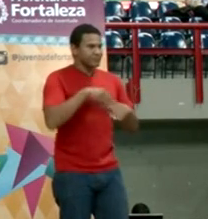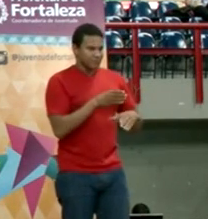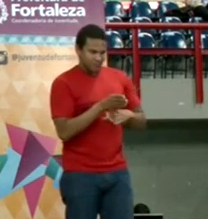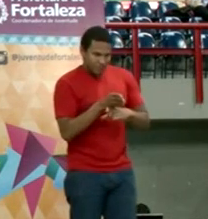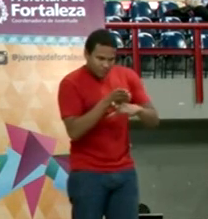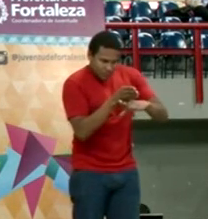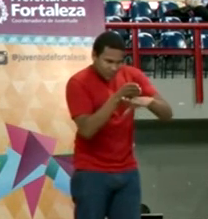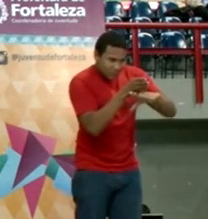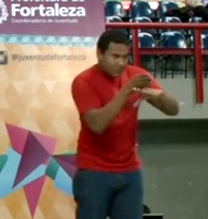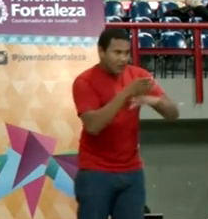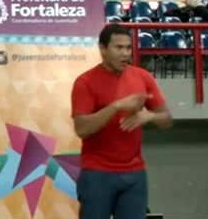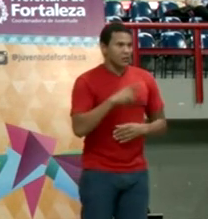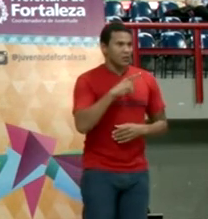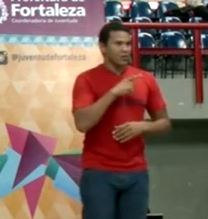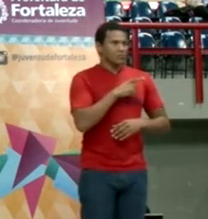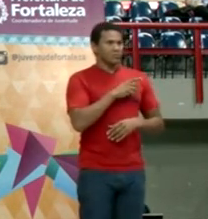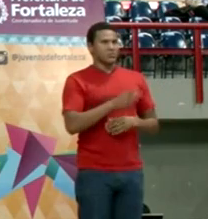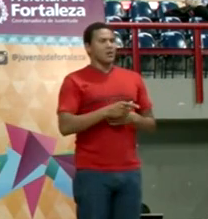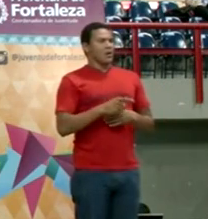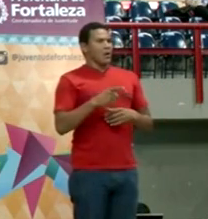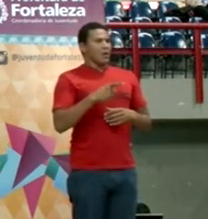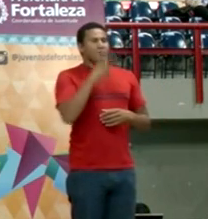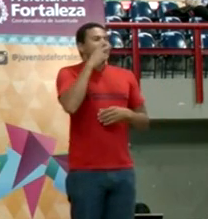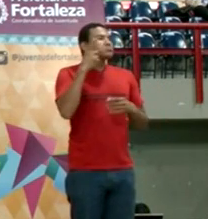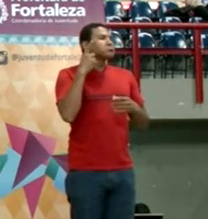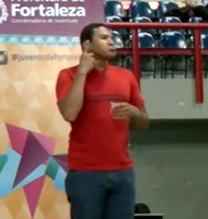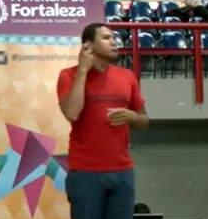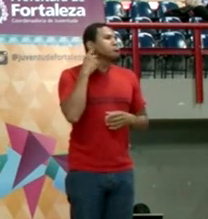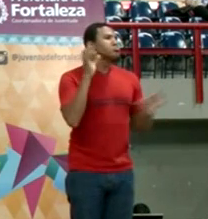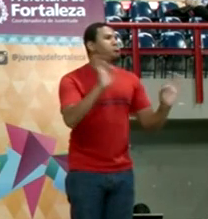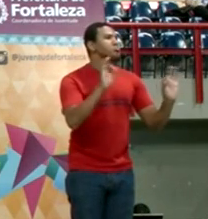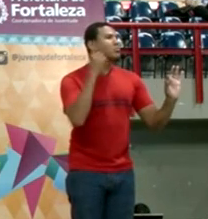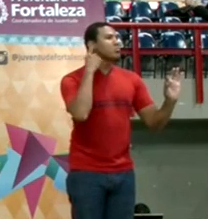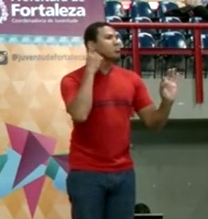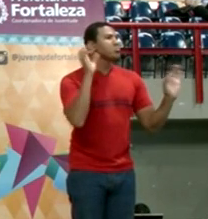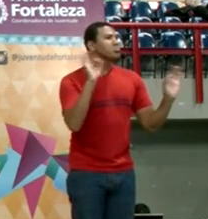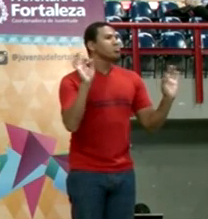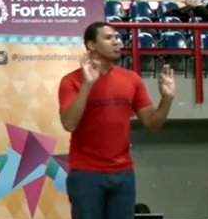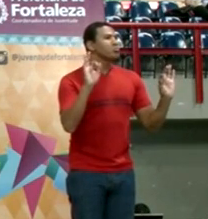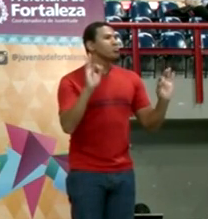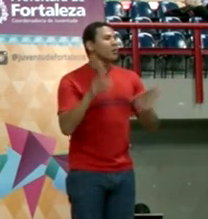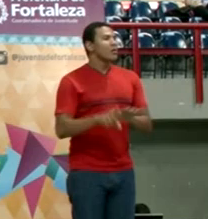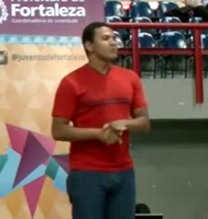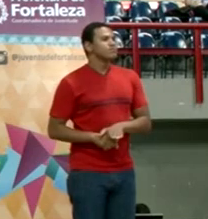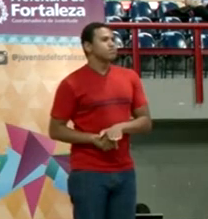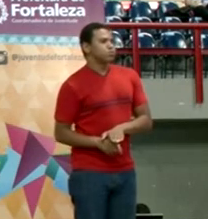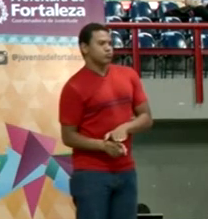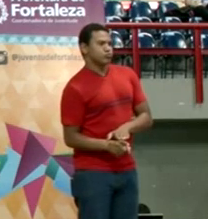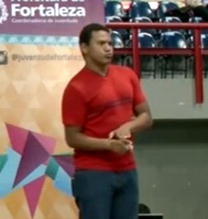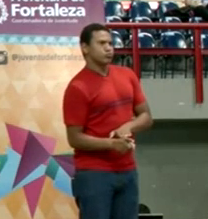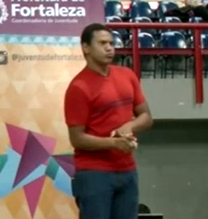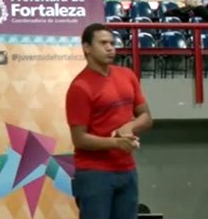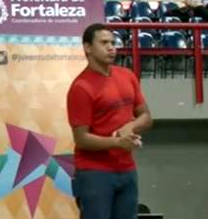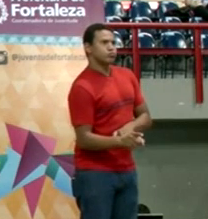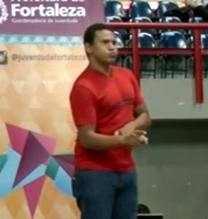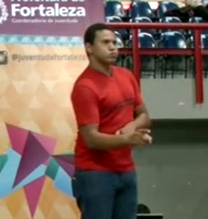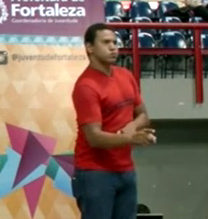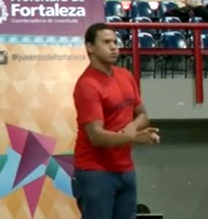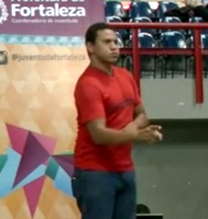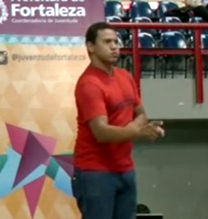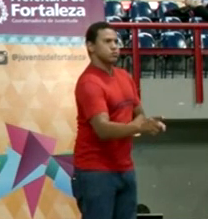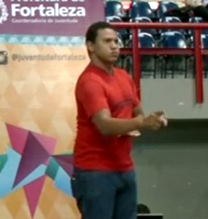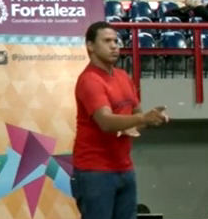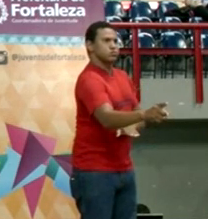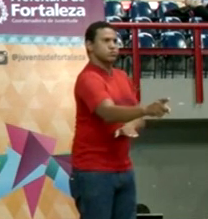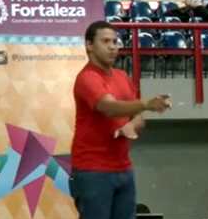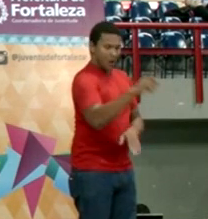não fazem barulho porque estão debaixo d'água. Quando você vê, ele já soltou um torpedo, que é uma bomba com motor. Aí lá vem